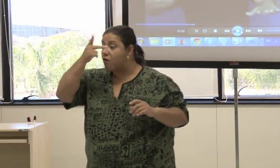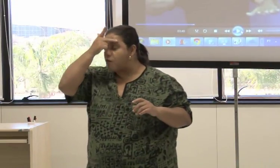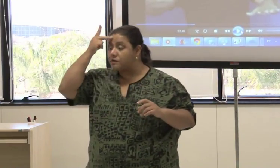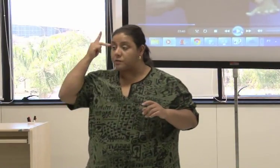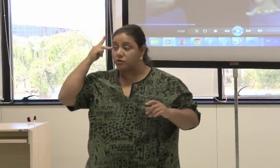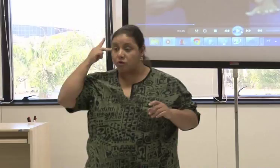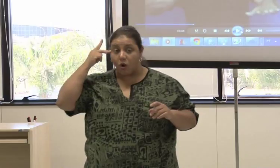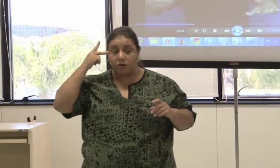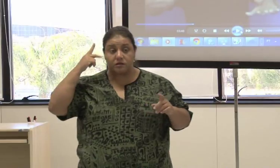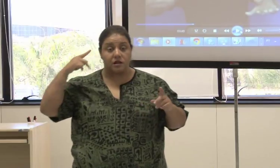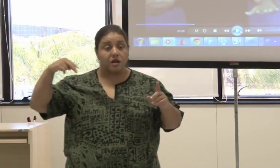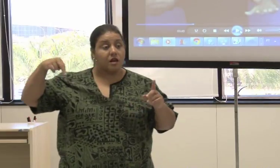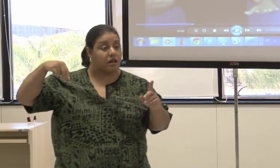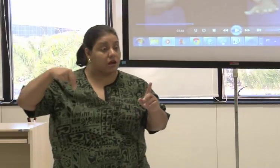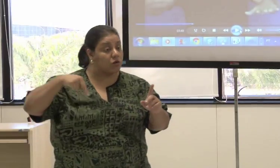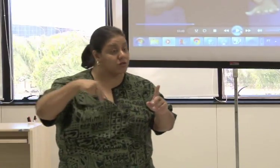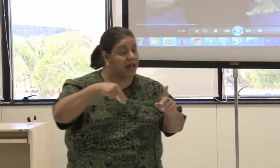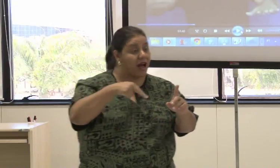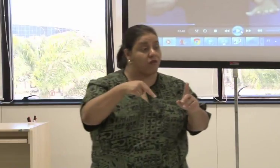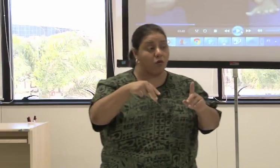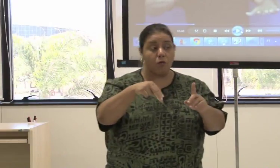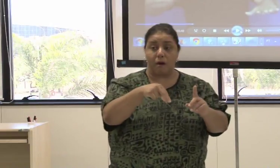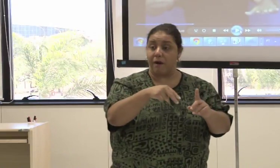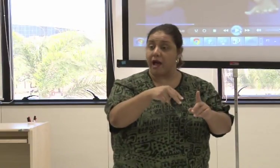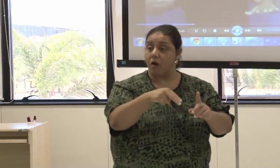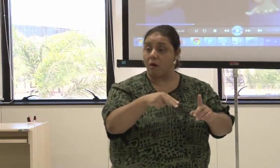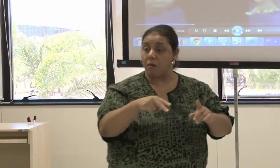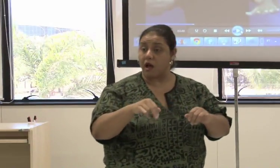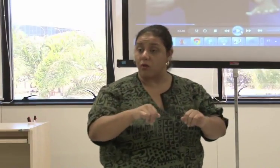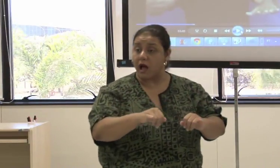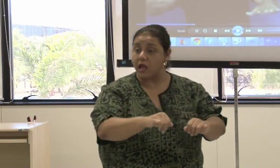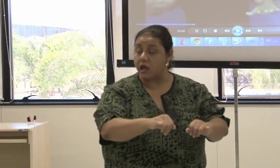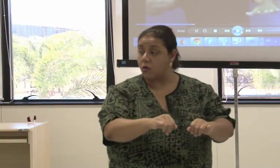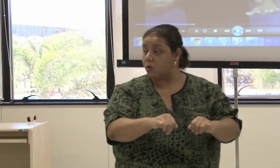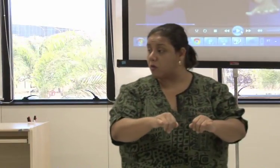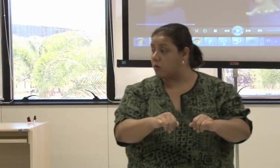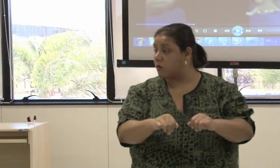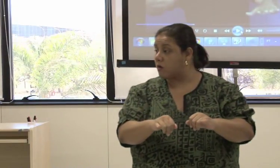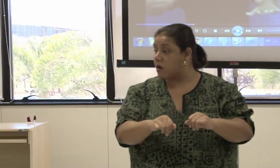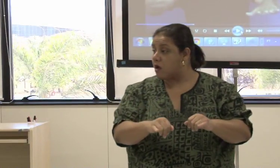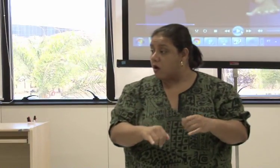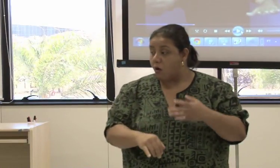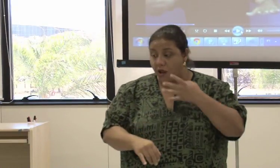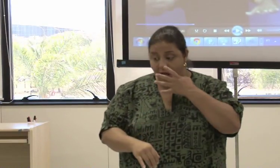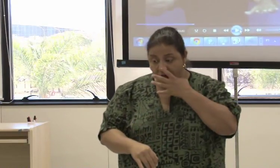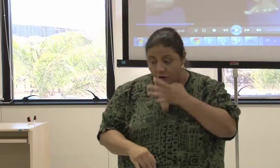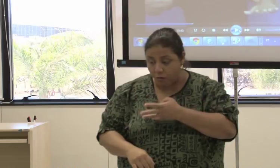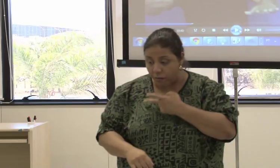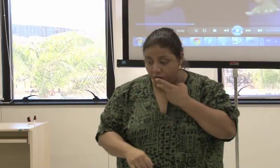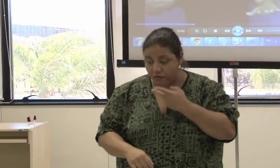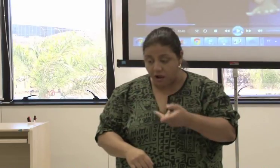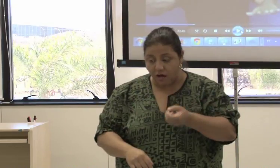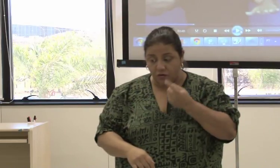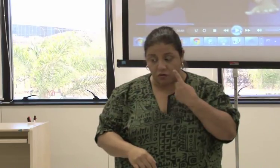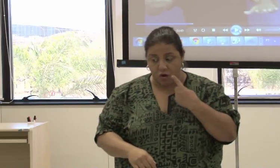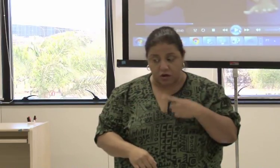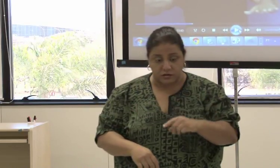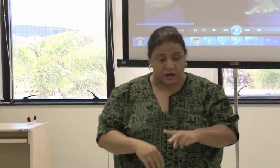as pessoas que cruzavam com o papai e com a mamãe no carrinho, olhavam o bebê e falavam, nossa, ele